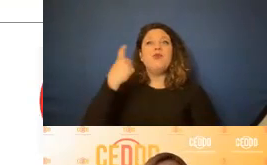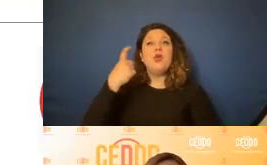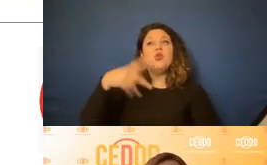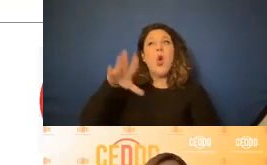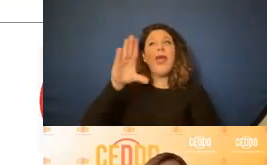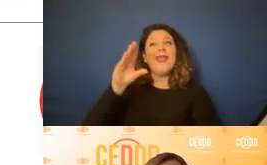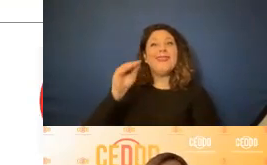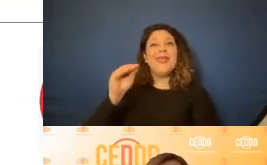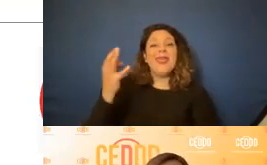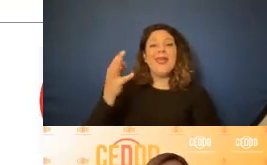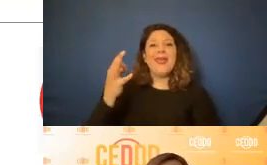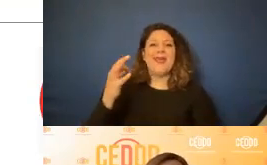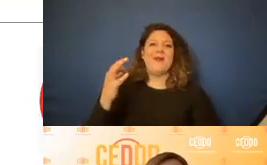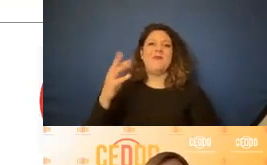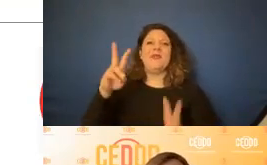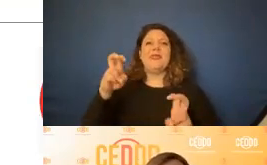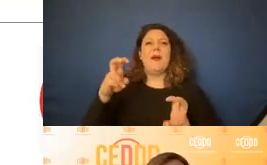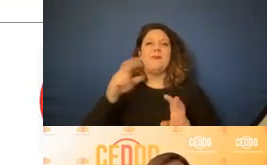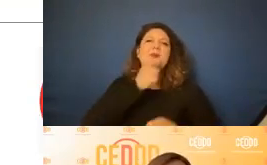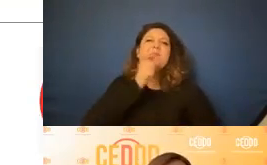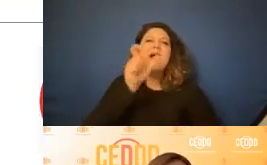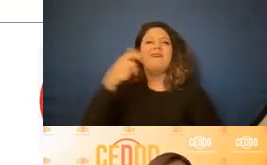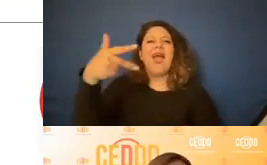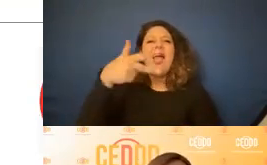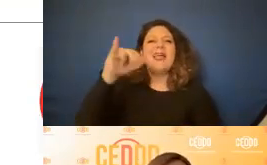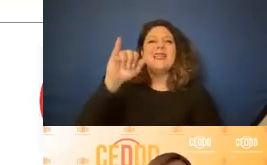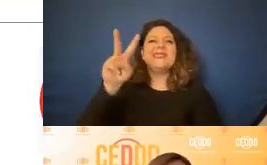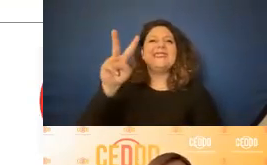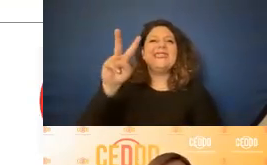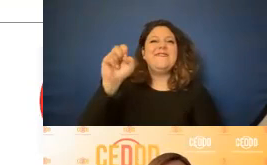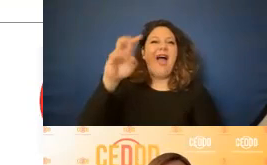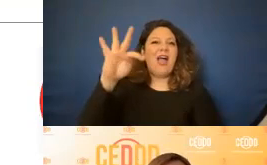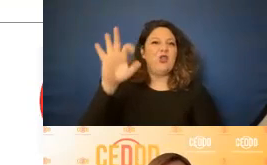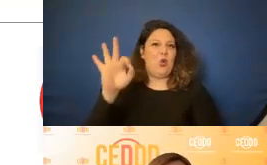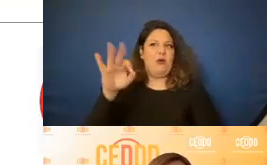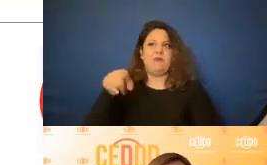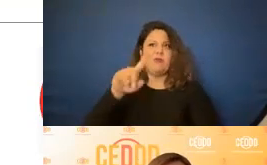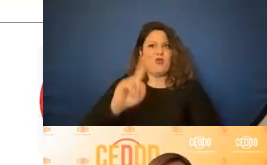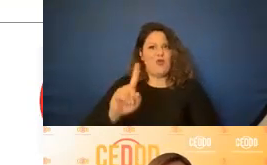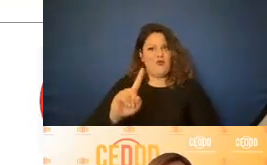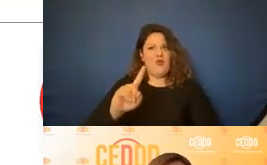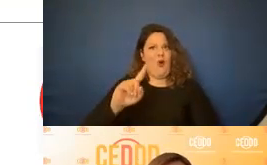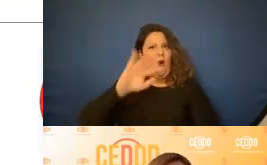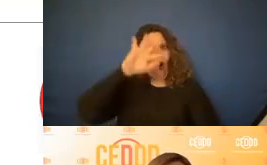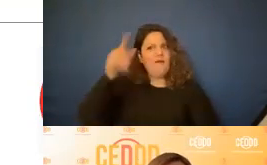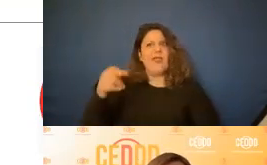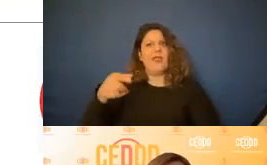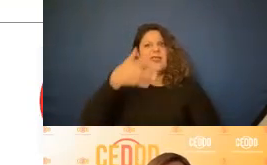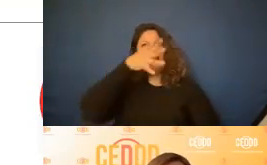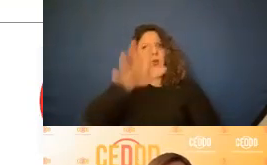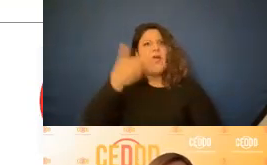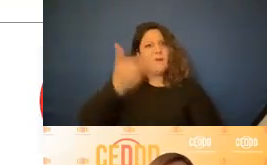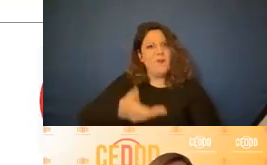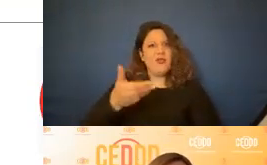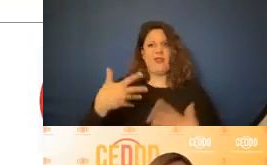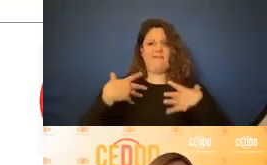qué tenerla, y lo que hay que hacer es inculcarles la idea de que denunciar es importante, que es de valientes y que de esta forma se